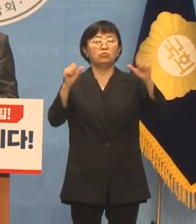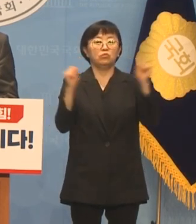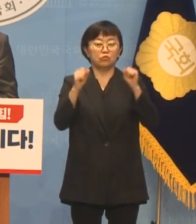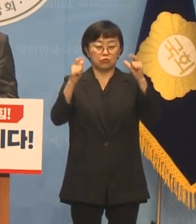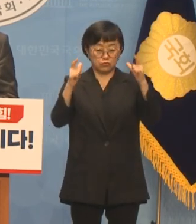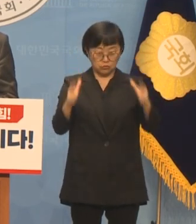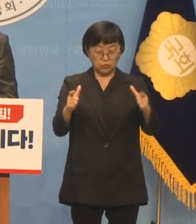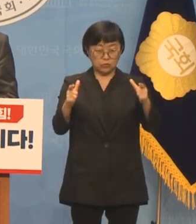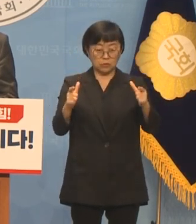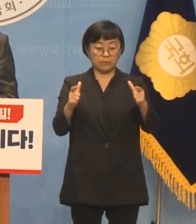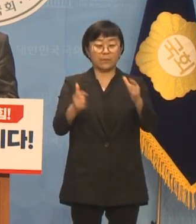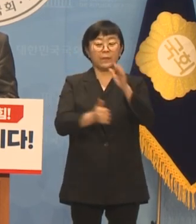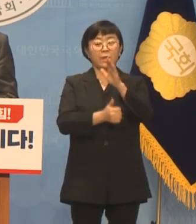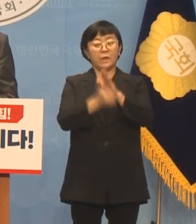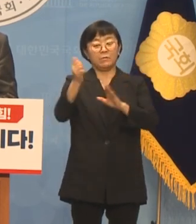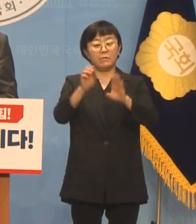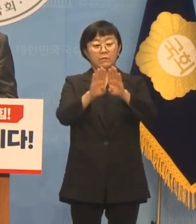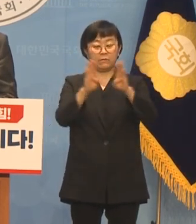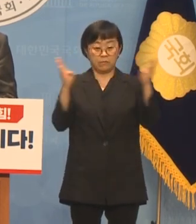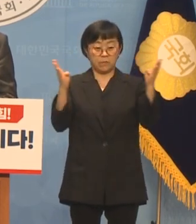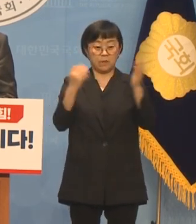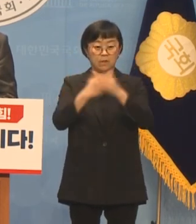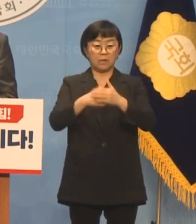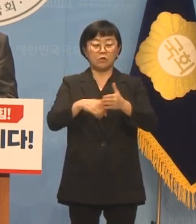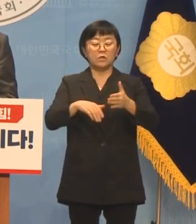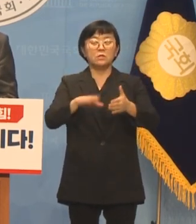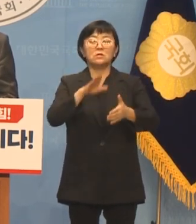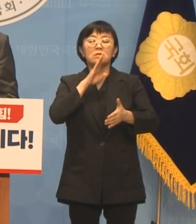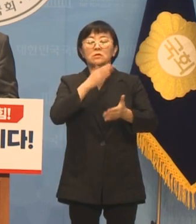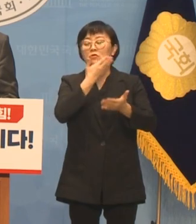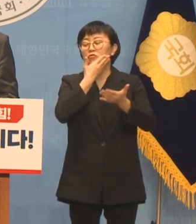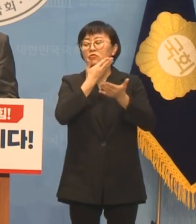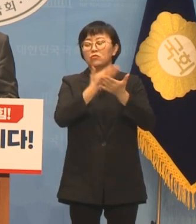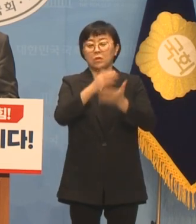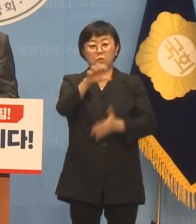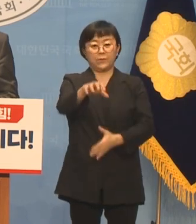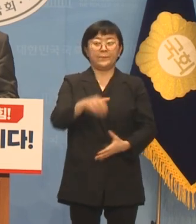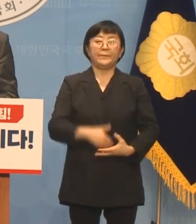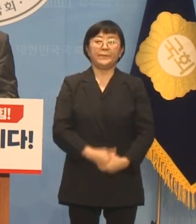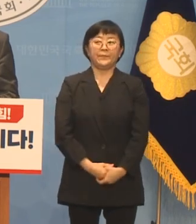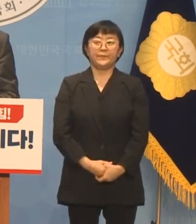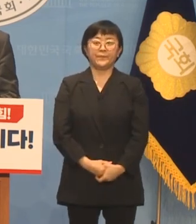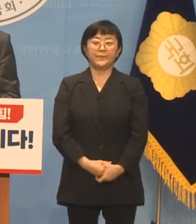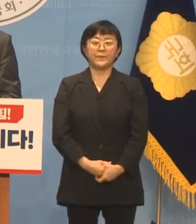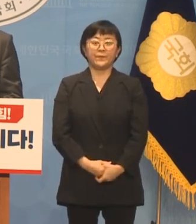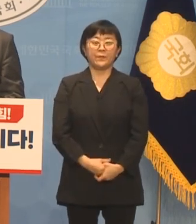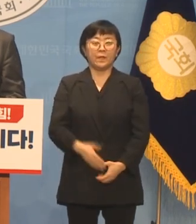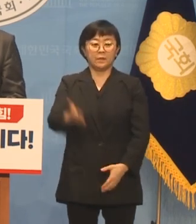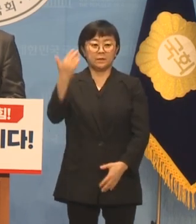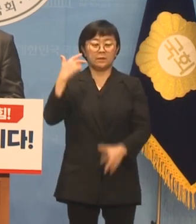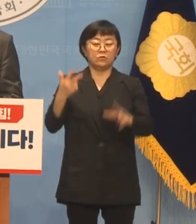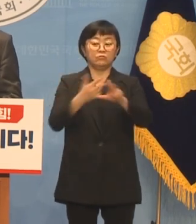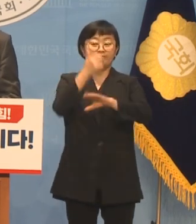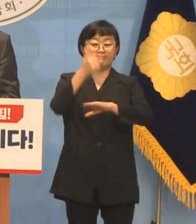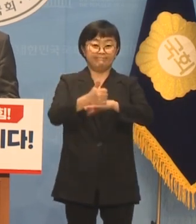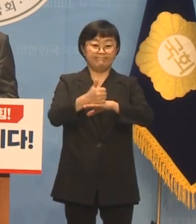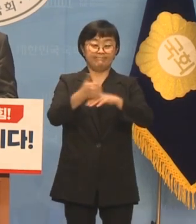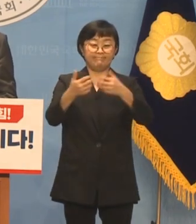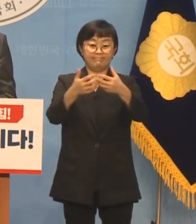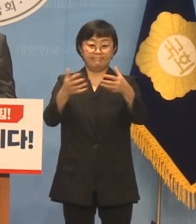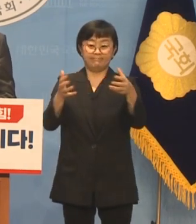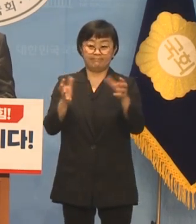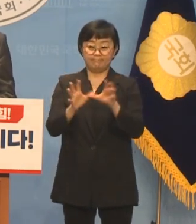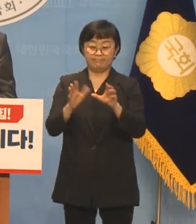희망찬 미래를 여는 황금 열쇠가 될 것입니다. 지난 주말